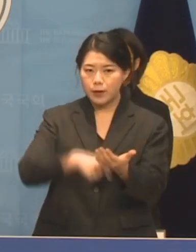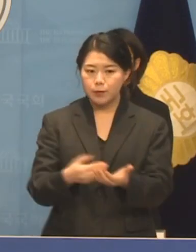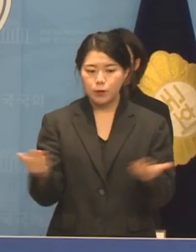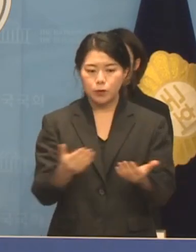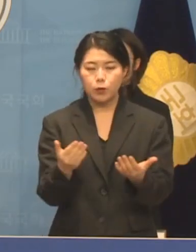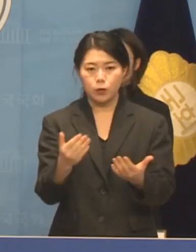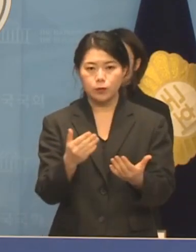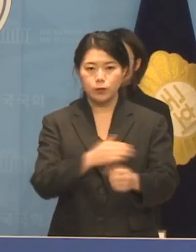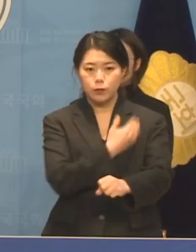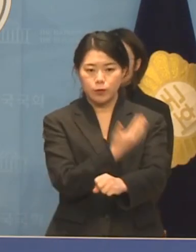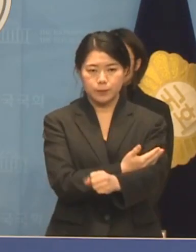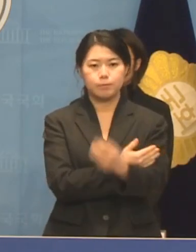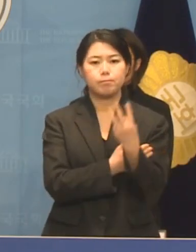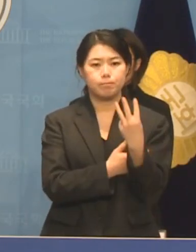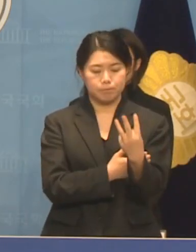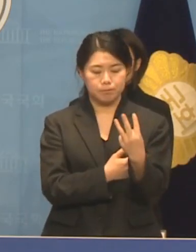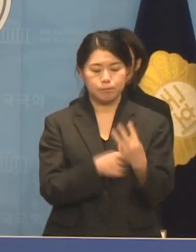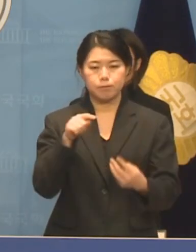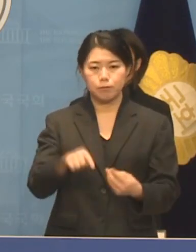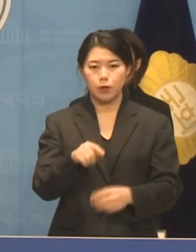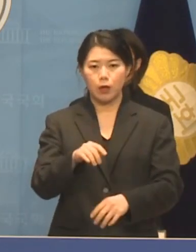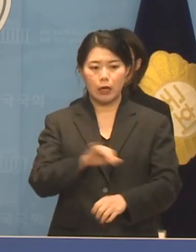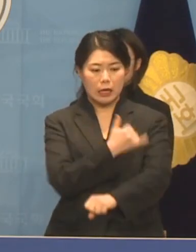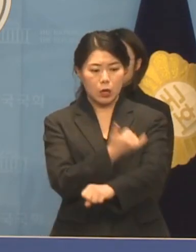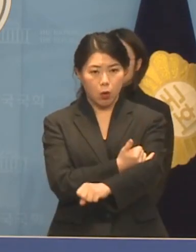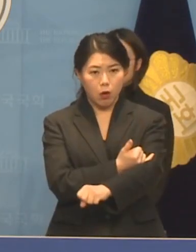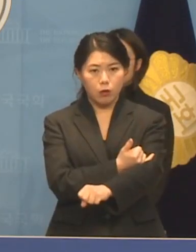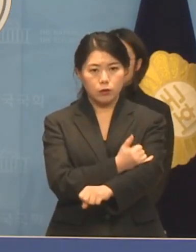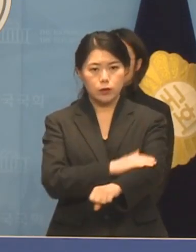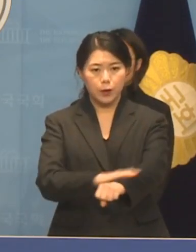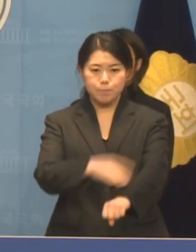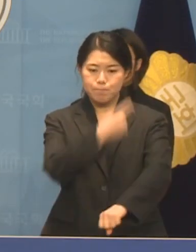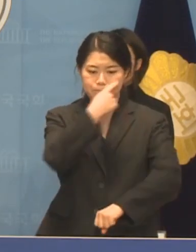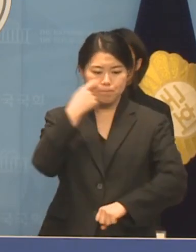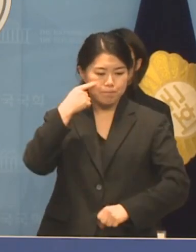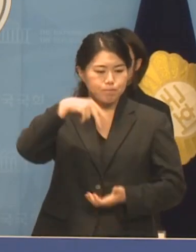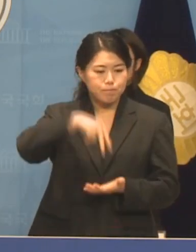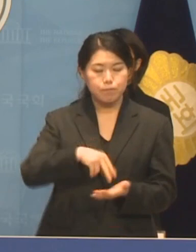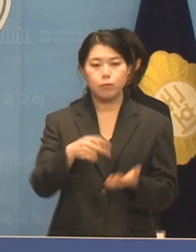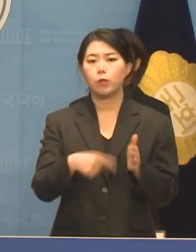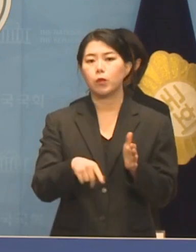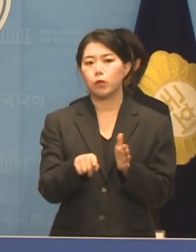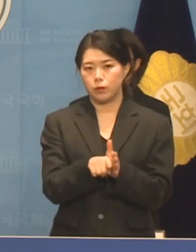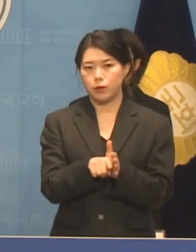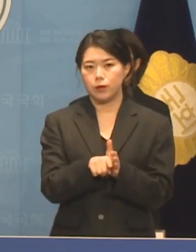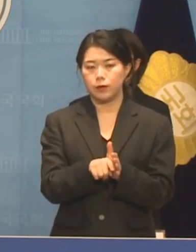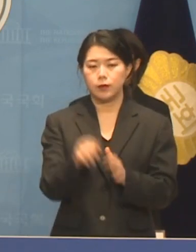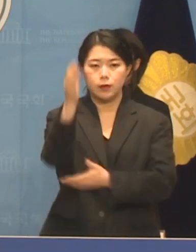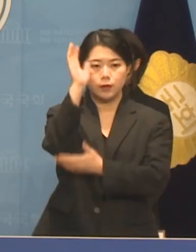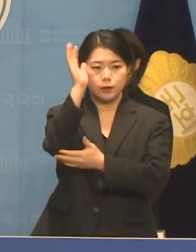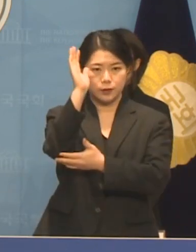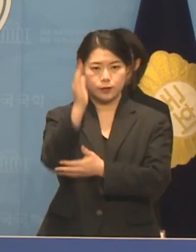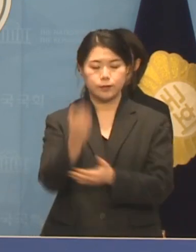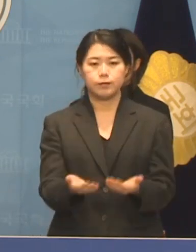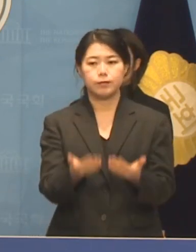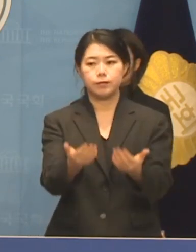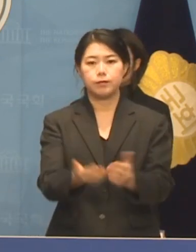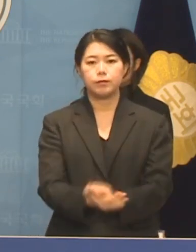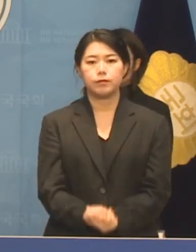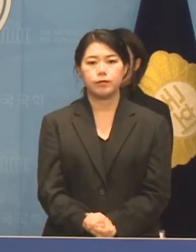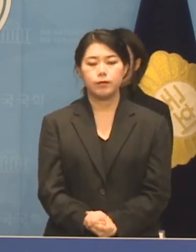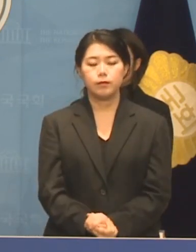가장 기본적 인권이 제대로 보장될 수 있도록 촉구하는 국회 기자회견입니다.